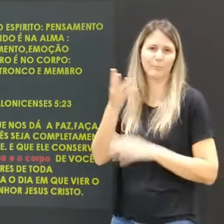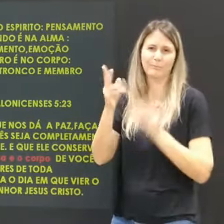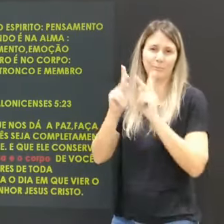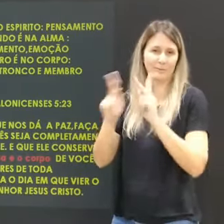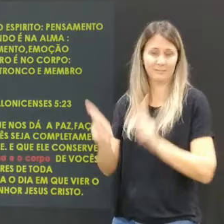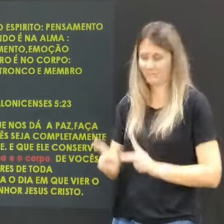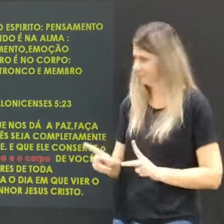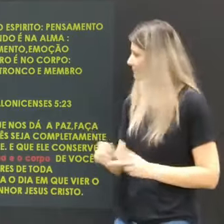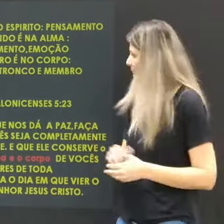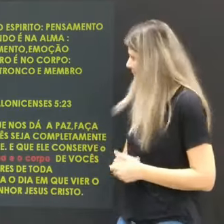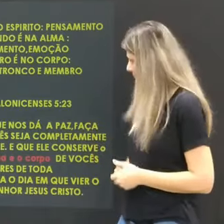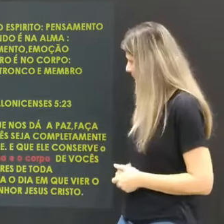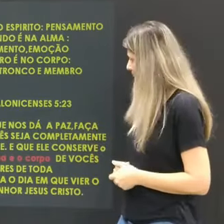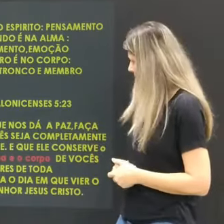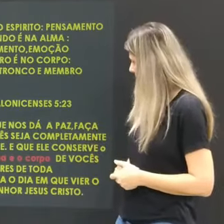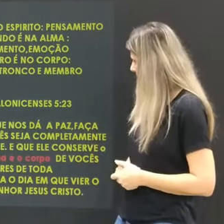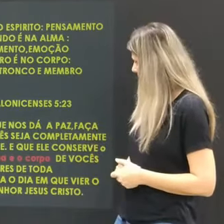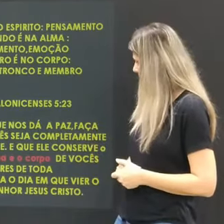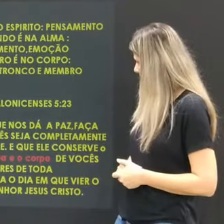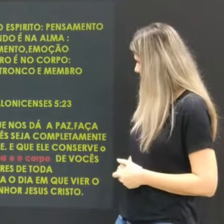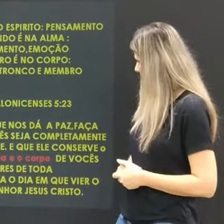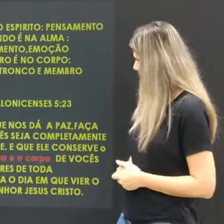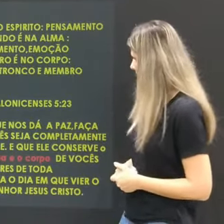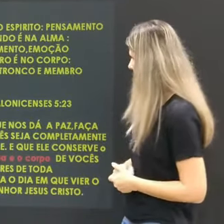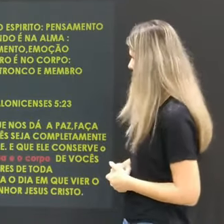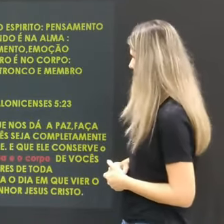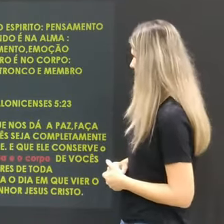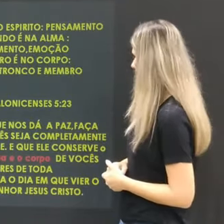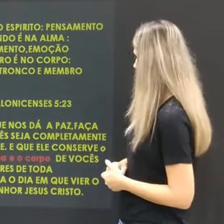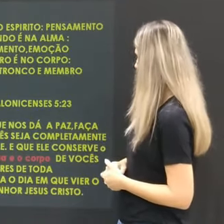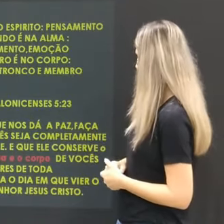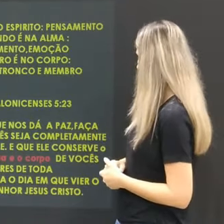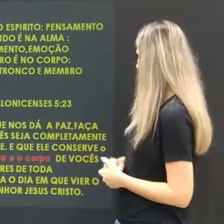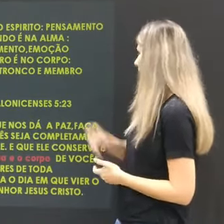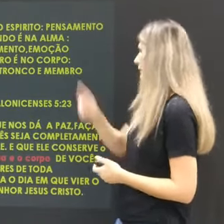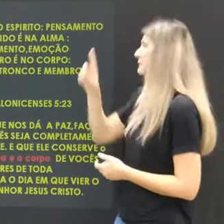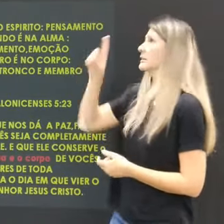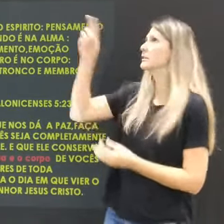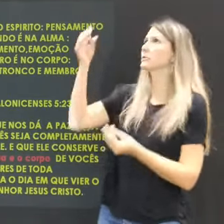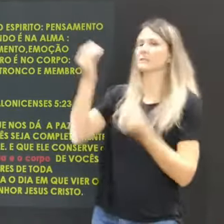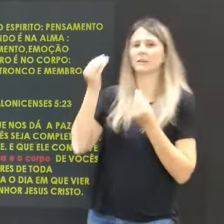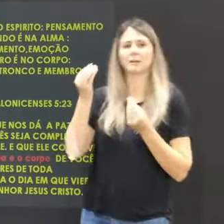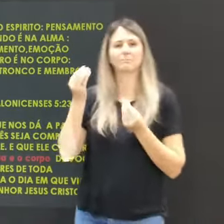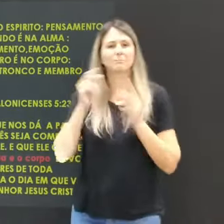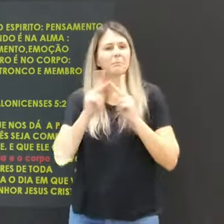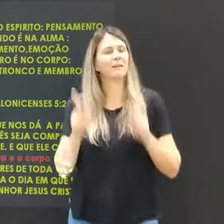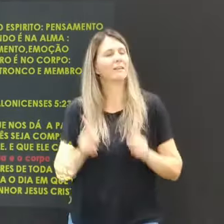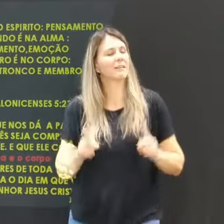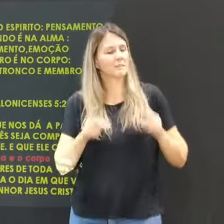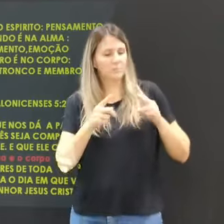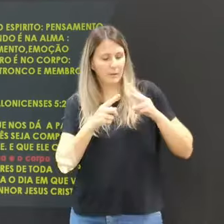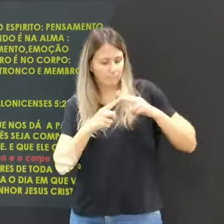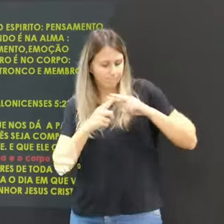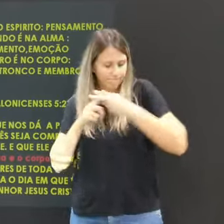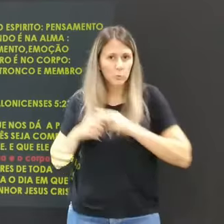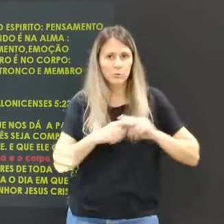Né? Isso é muito bom. E Deus nos dá isso para que nós nos conservemos livres de todo pecado. Essa paz